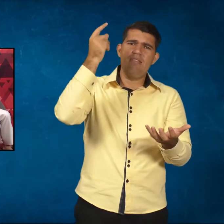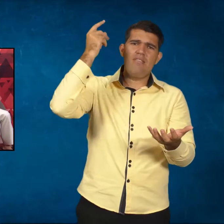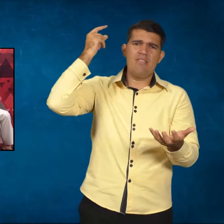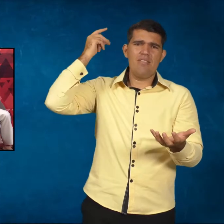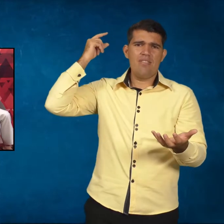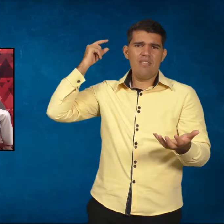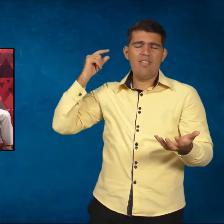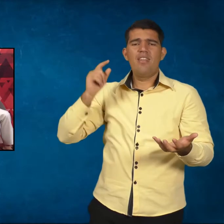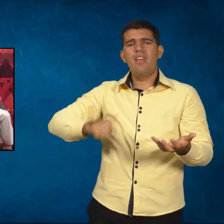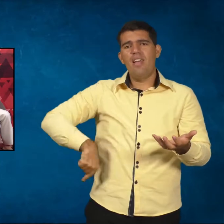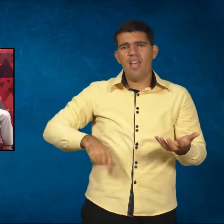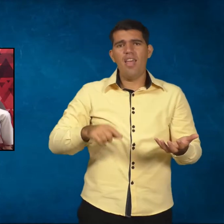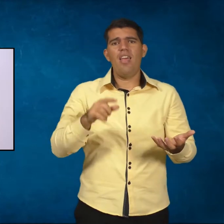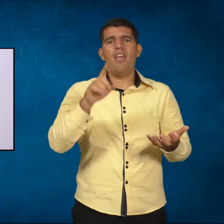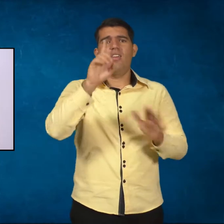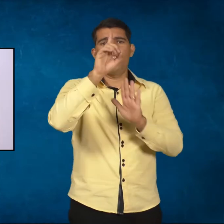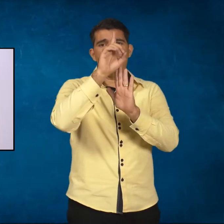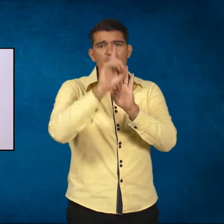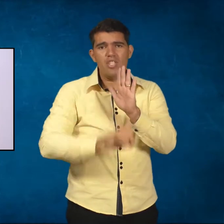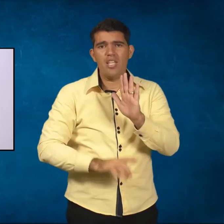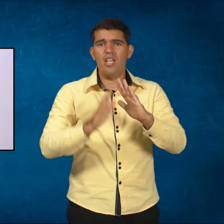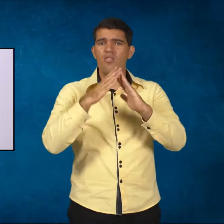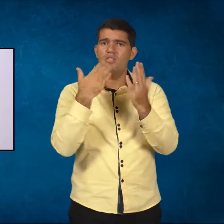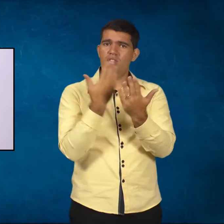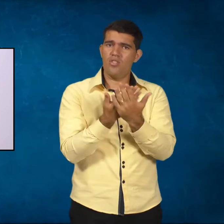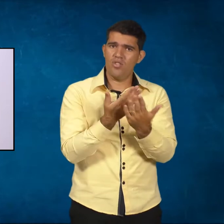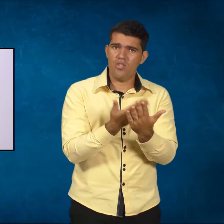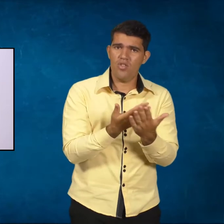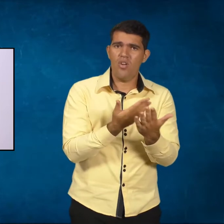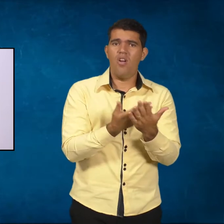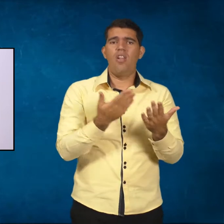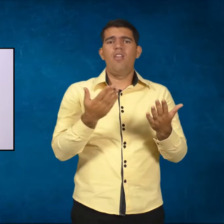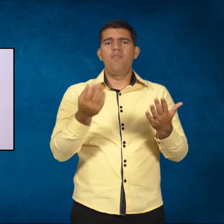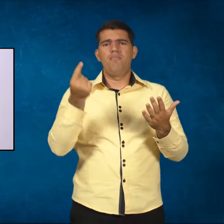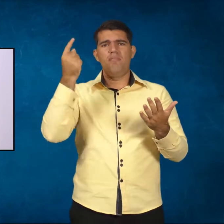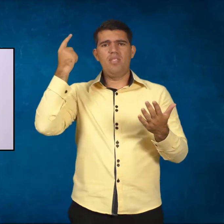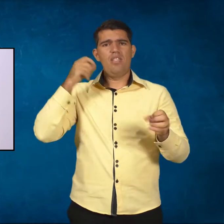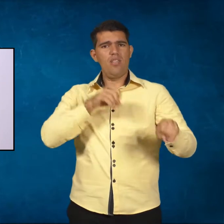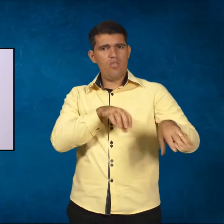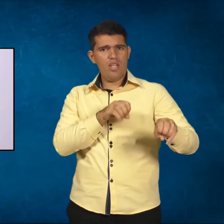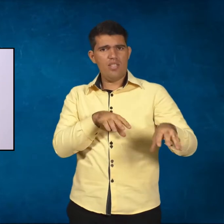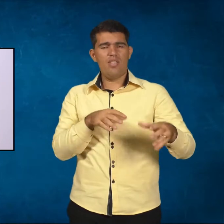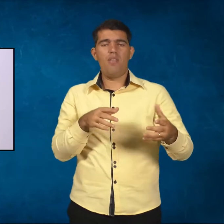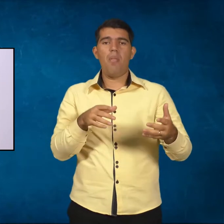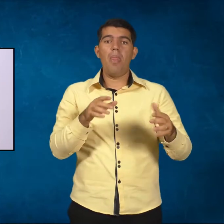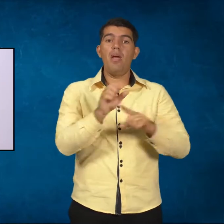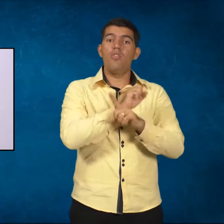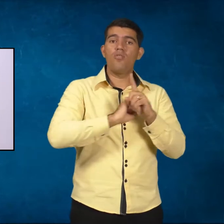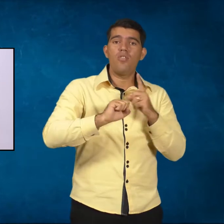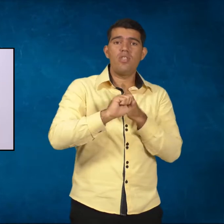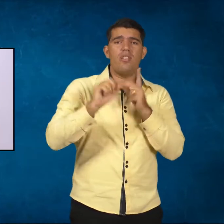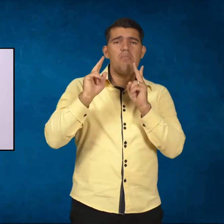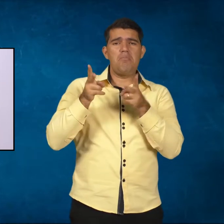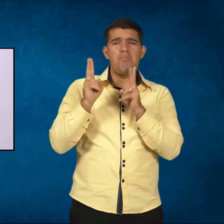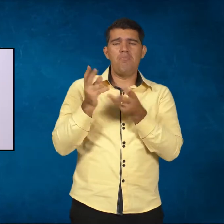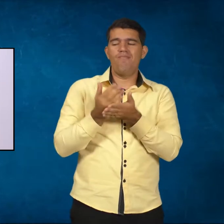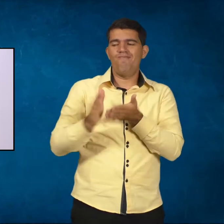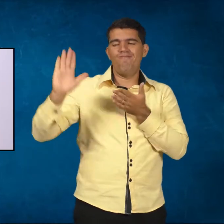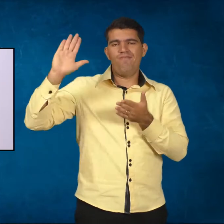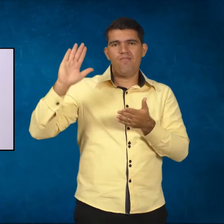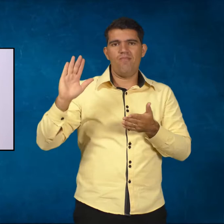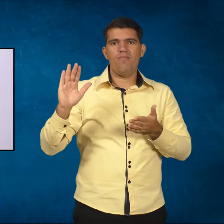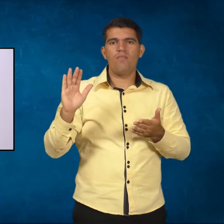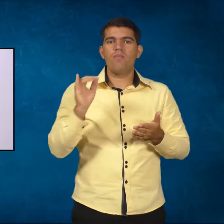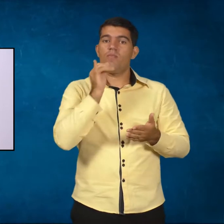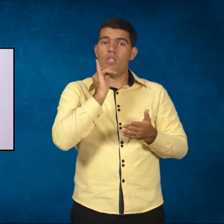vem de uma interdição ao direito à escola educação é que a sociedade manteve durante muito tempo